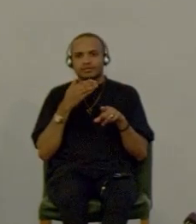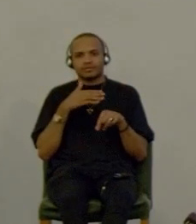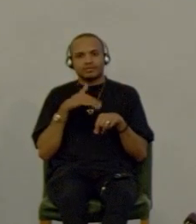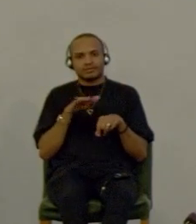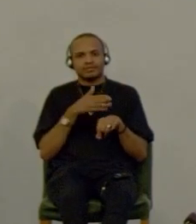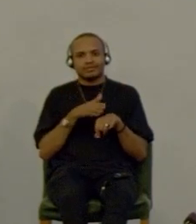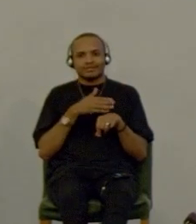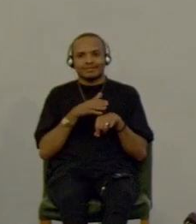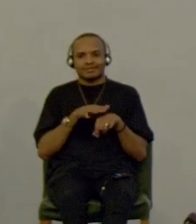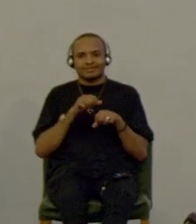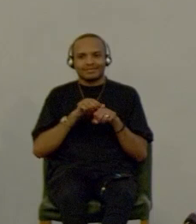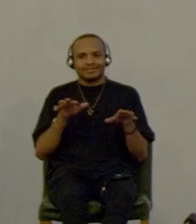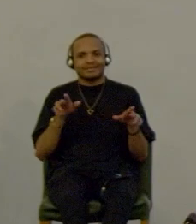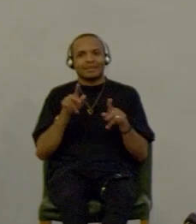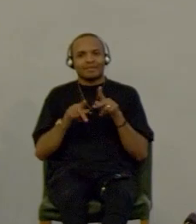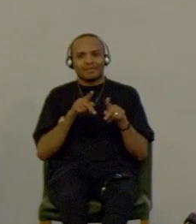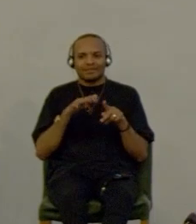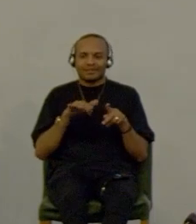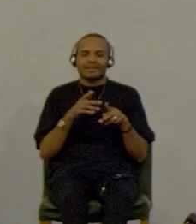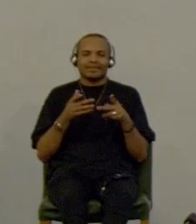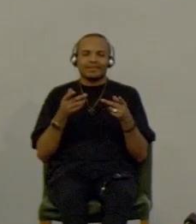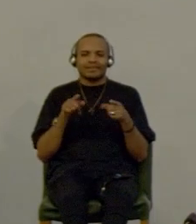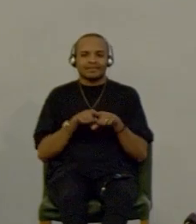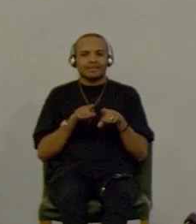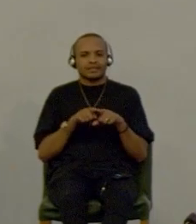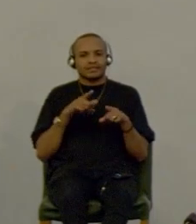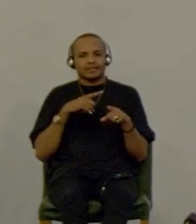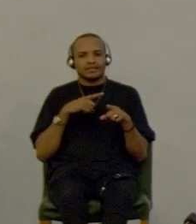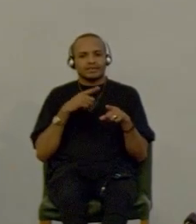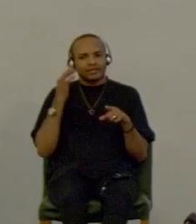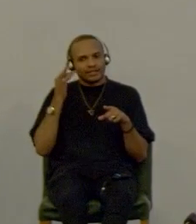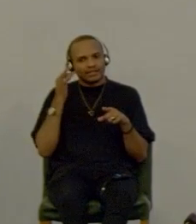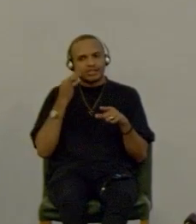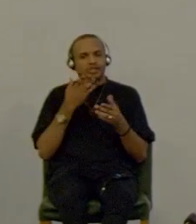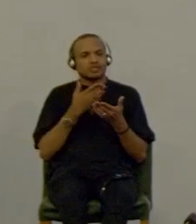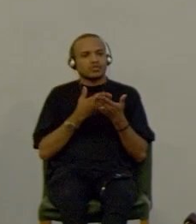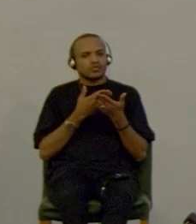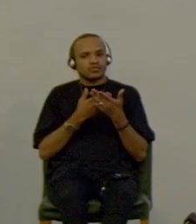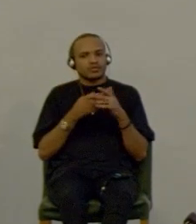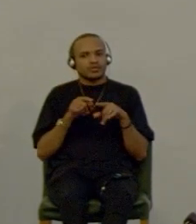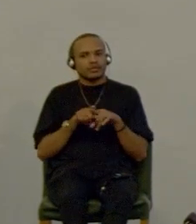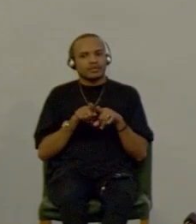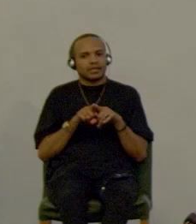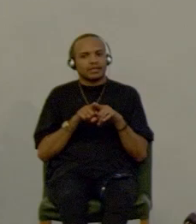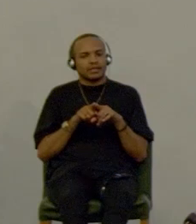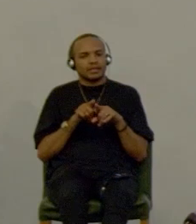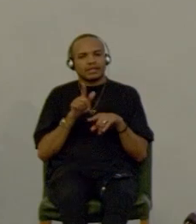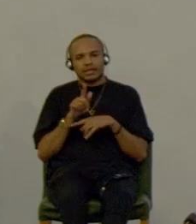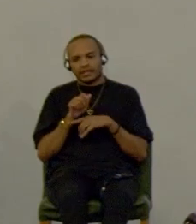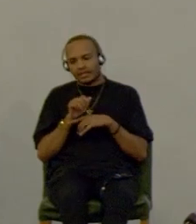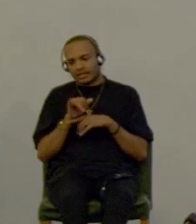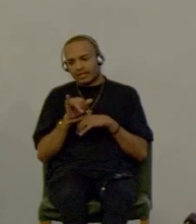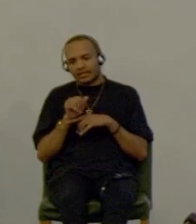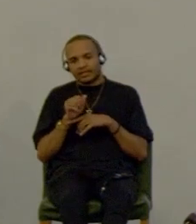dimensão pública aproximações que eu tratei na minha tese de doutorado, justamente entre uma